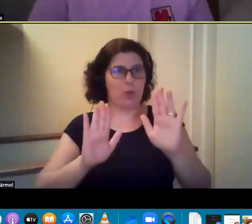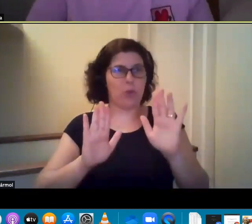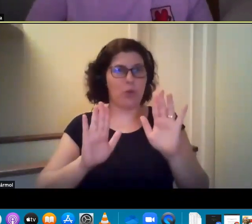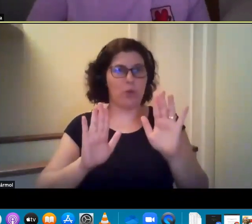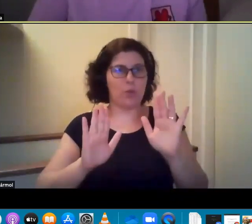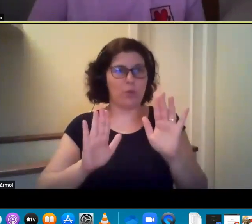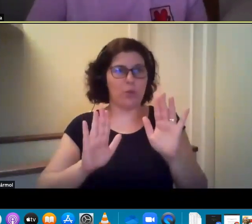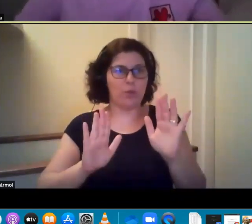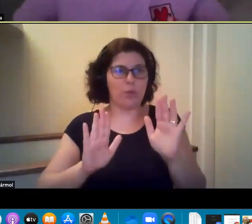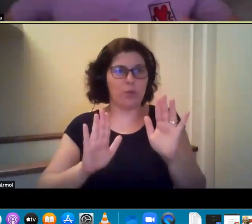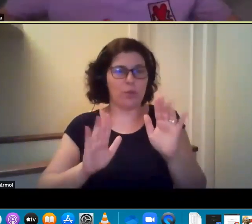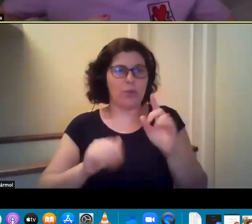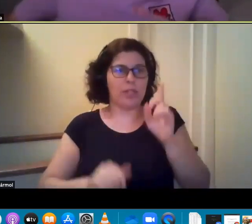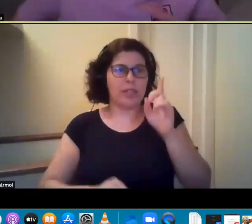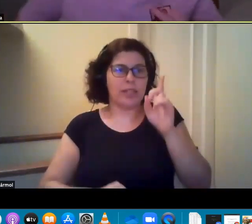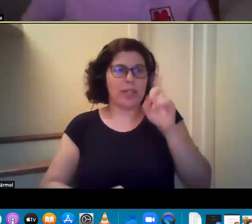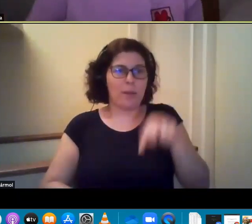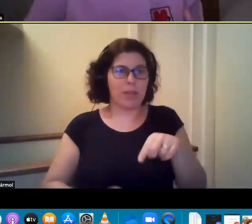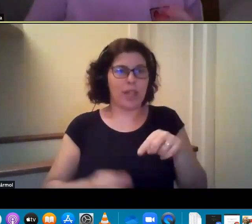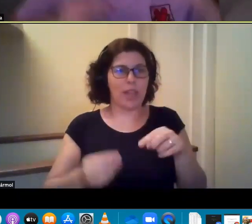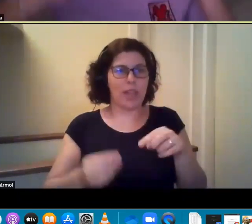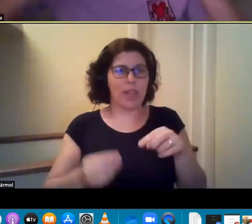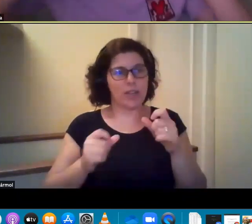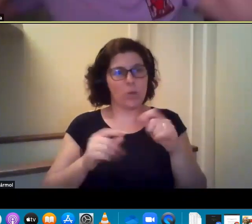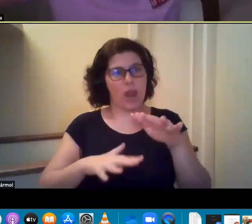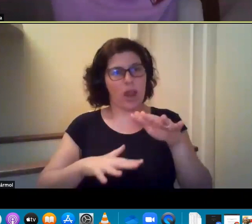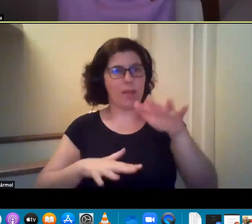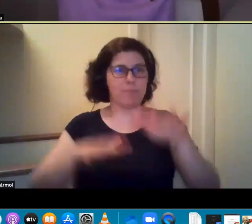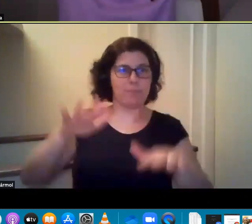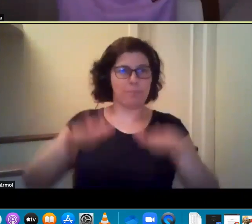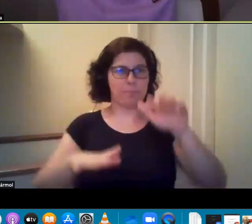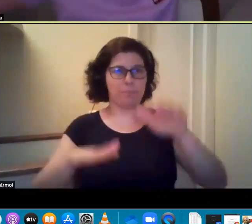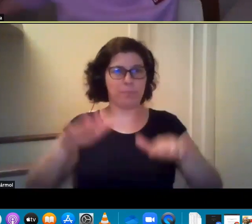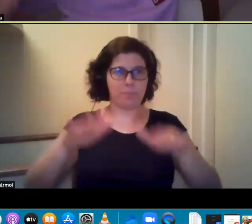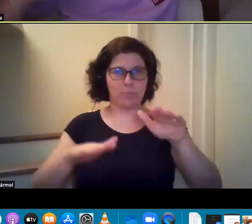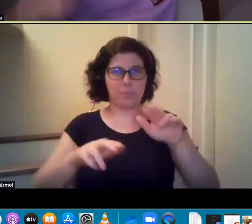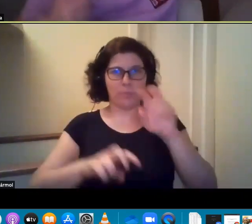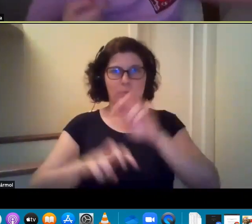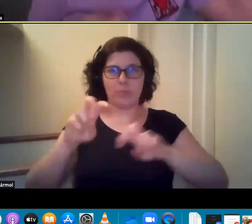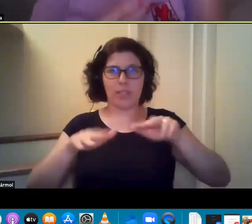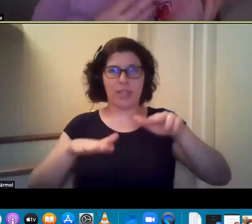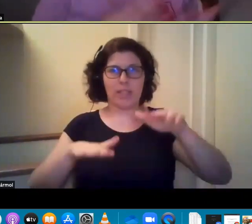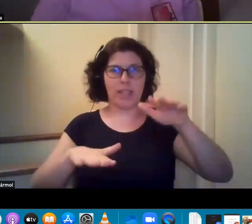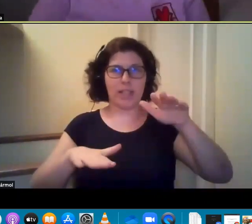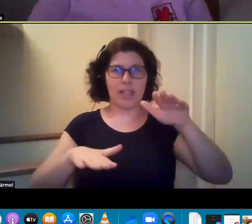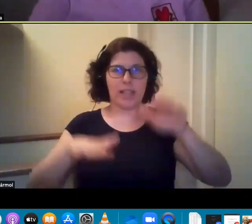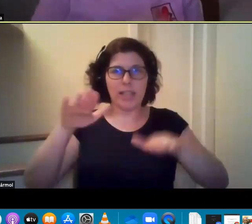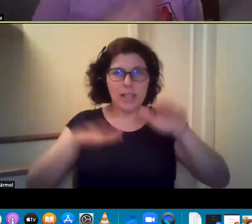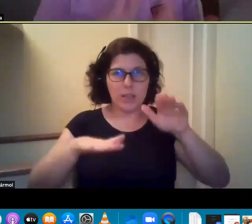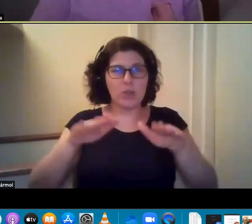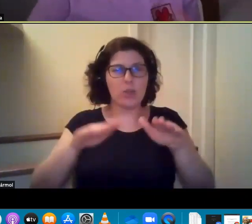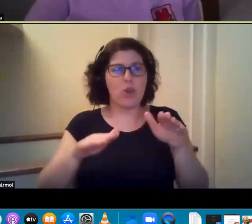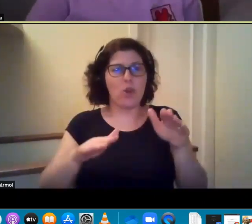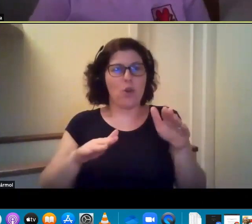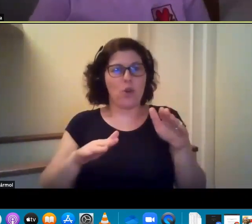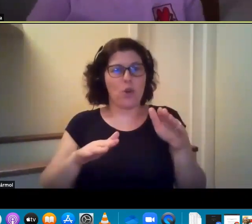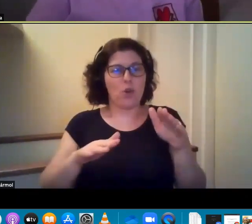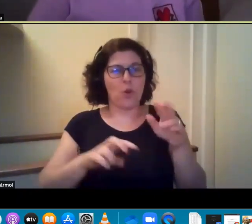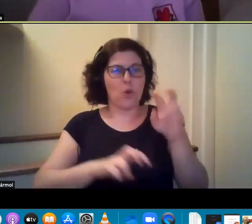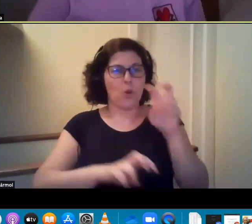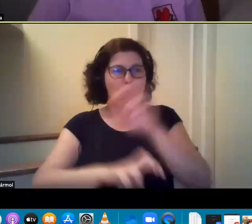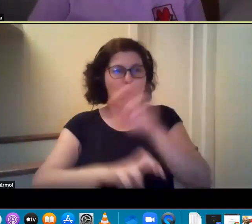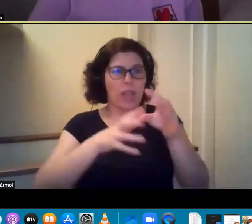pero sobre todo también pues, un equilibrio, ¿no? Poder encontrar ese equilibrio, encontrar ese punto de empatía en la relación,